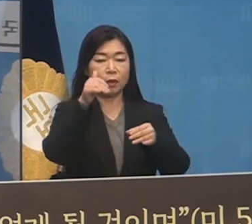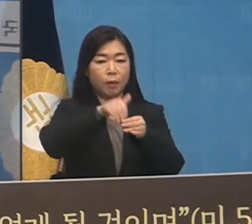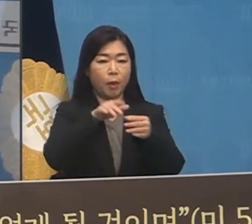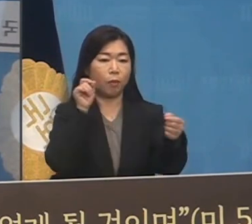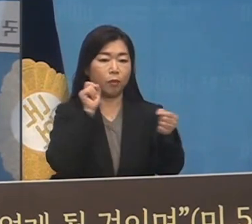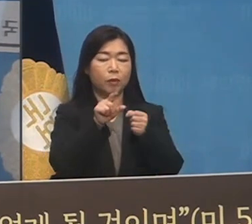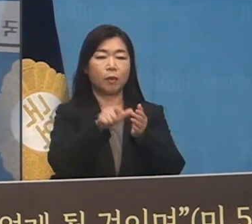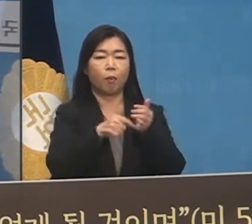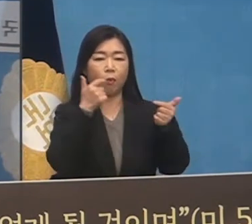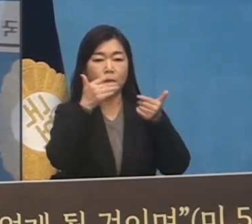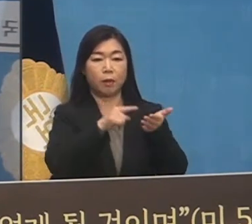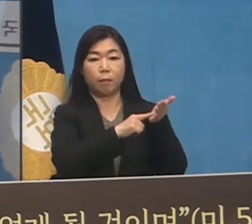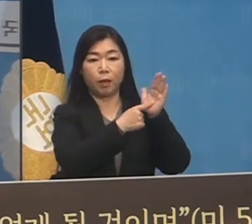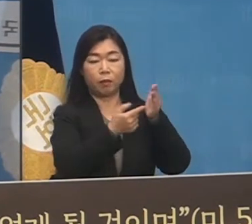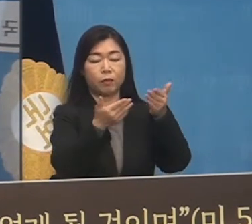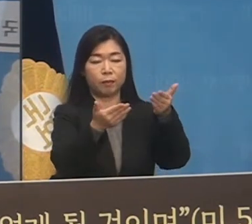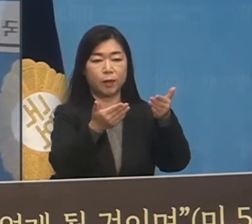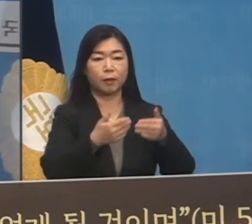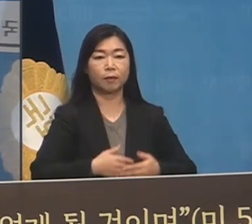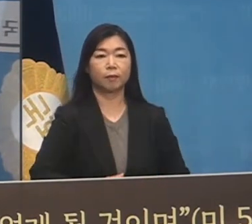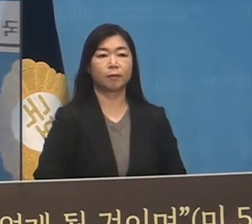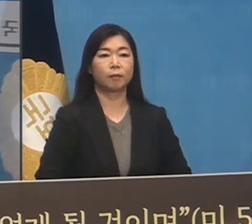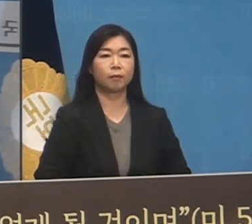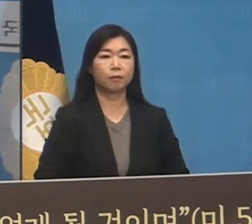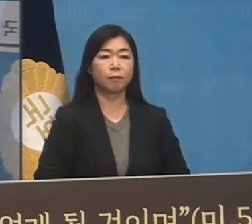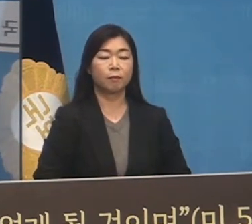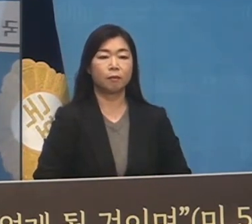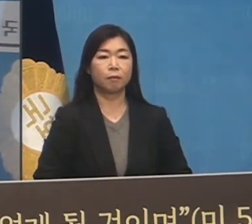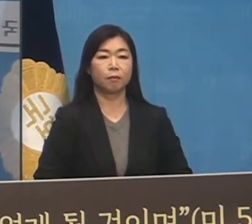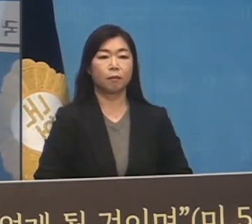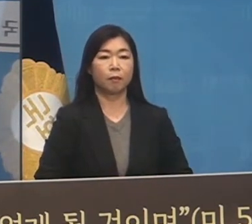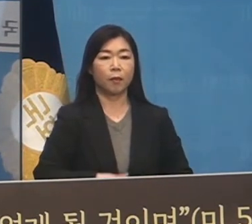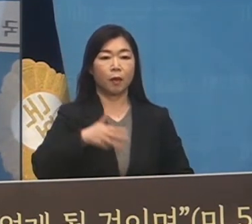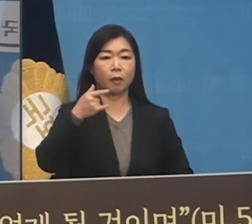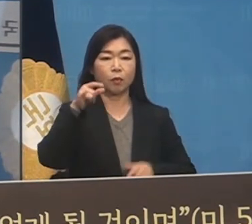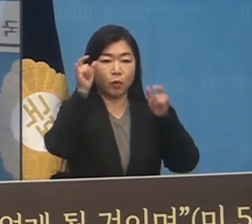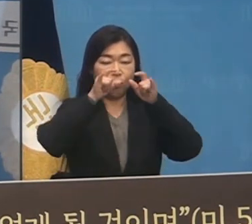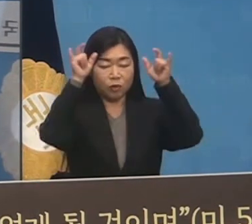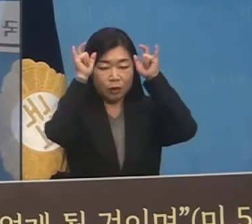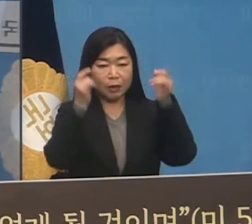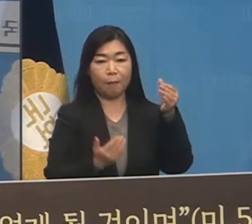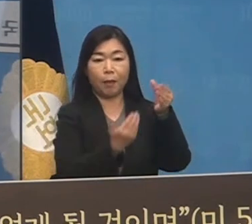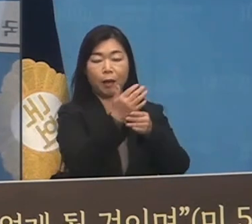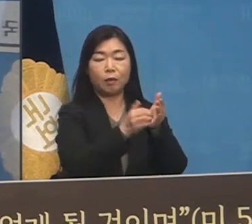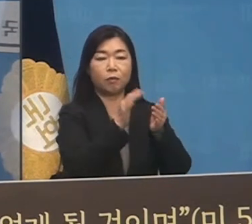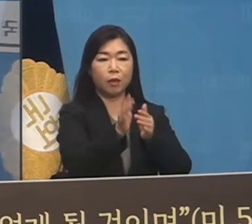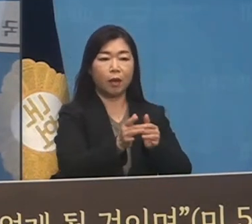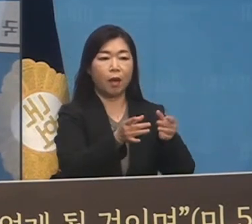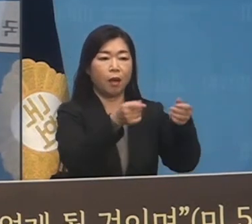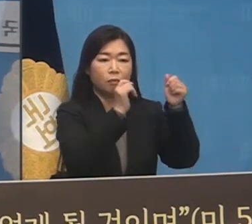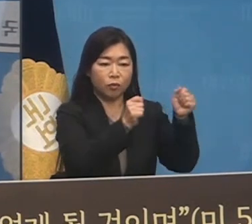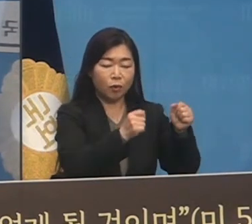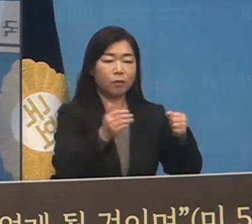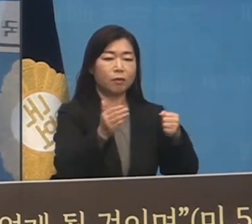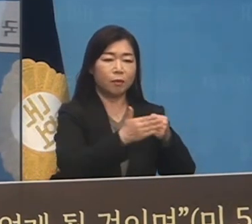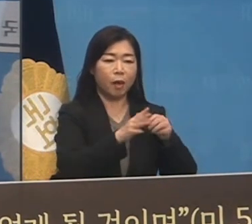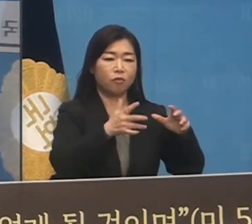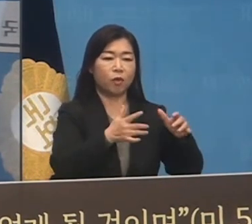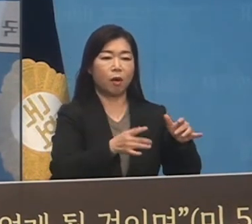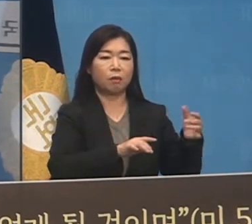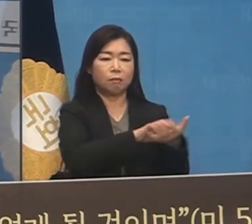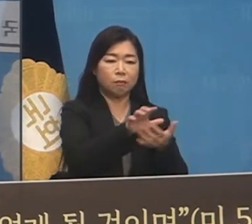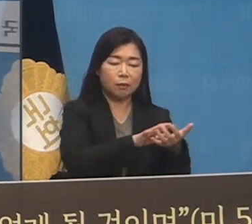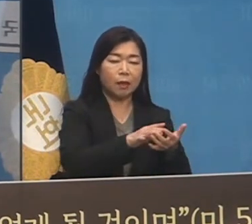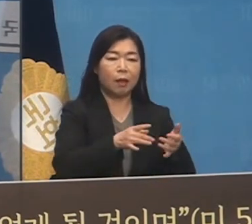사회에 명백히 밝혀야 한다. 최순실 사태 이후 무속으로 인한 국정